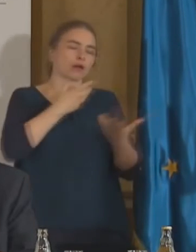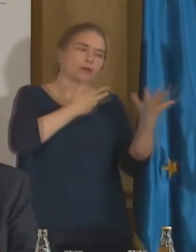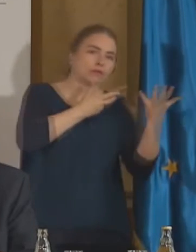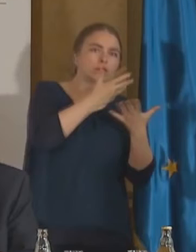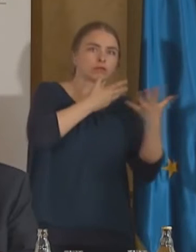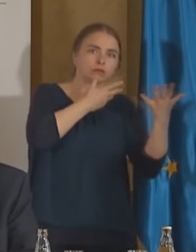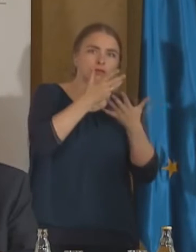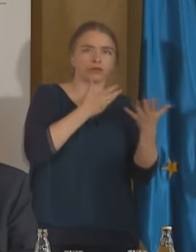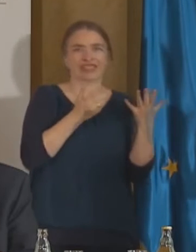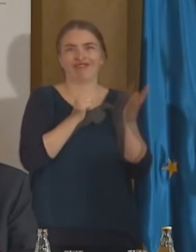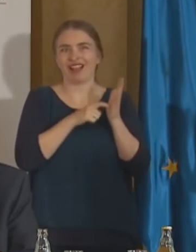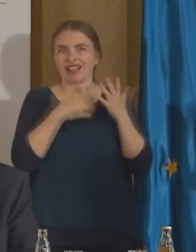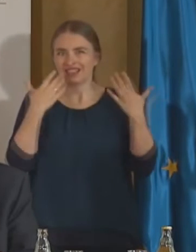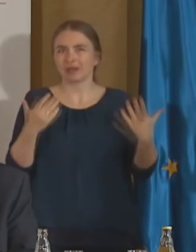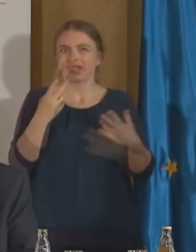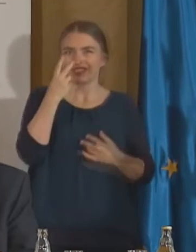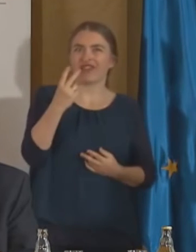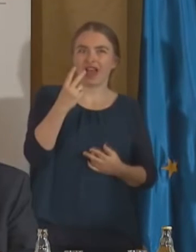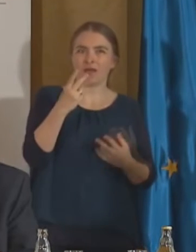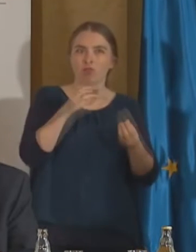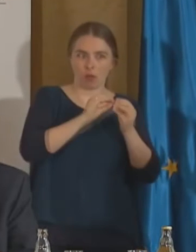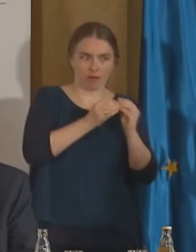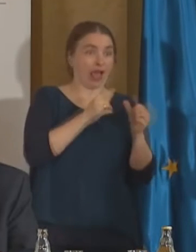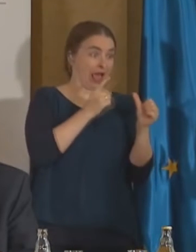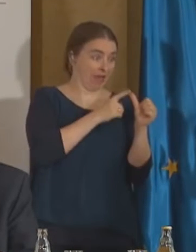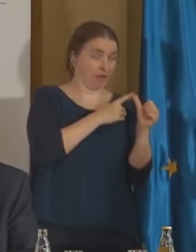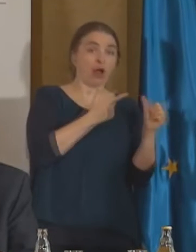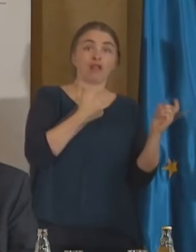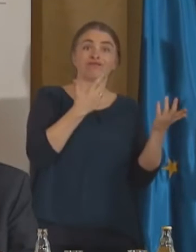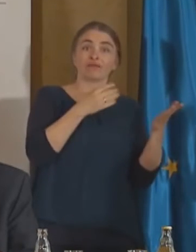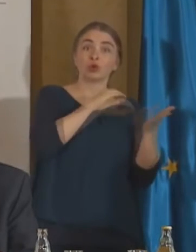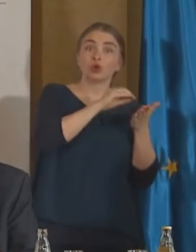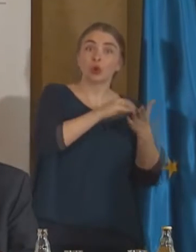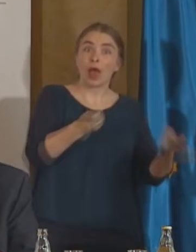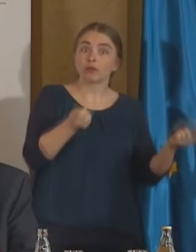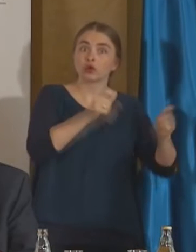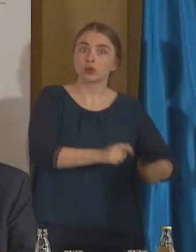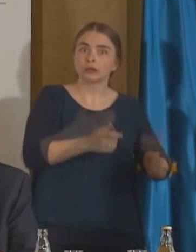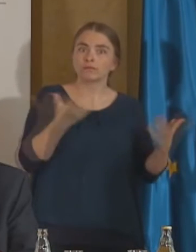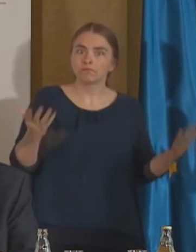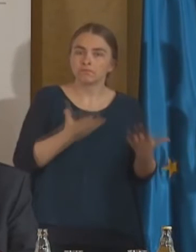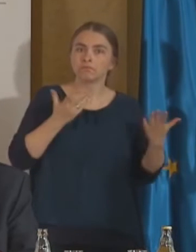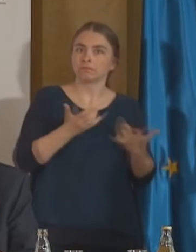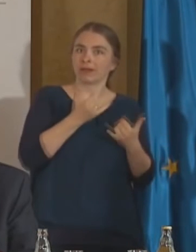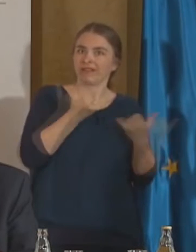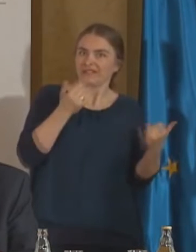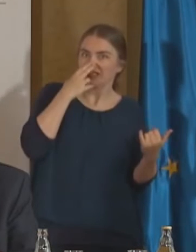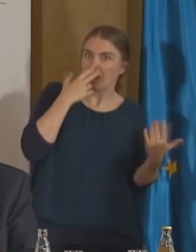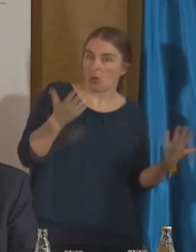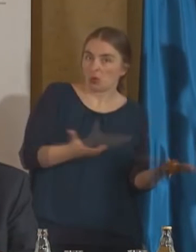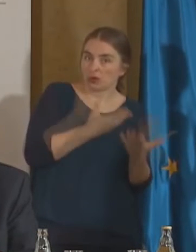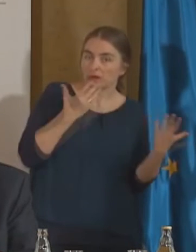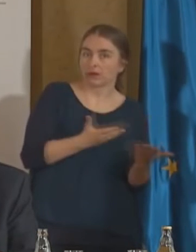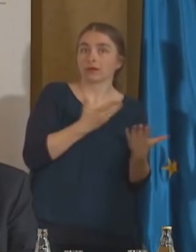Dimensionen, die sich hier abzeichnen. Die eine Dimension, die Abschlussperspektive in den Blick zu nehmen. Also was ist mit Schülerinnen und Schülern, die in diesem oder im